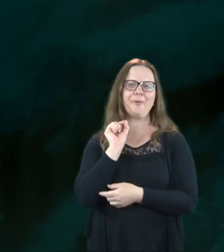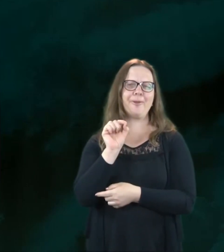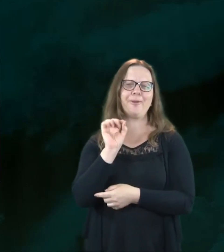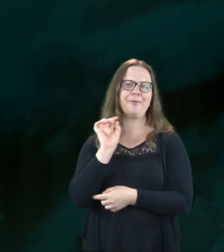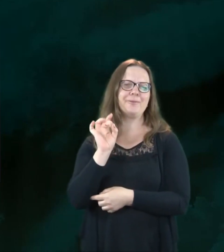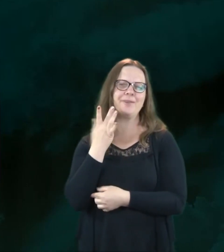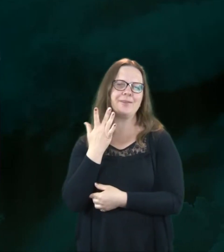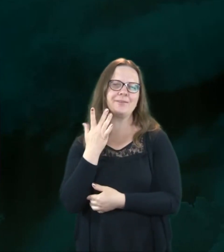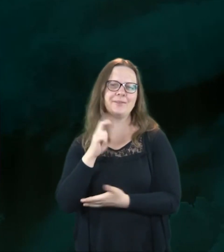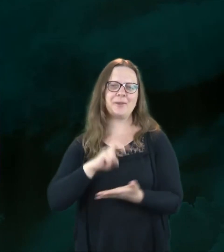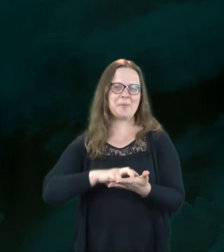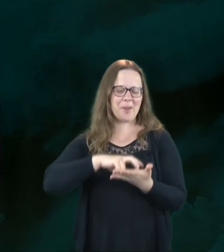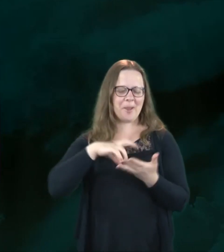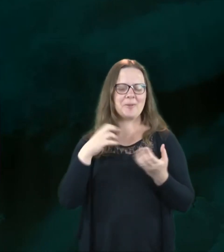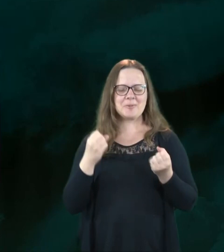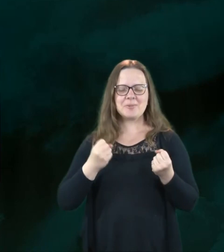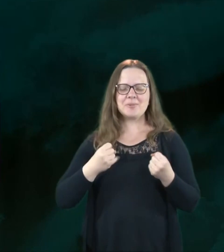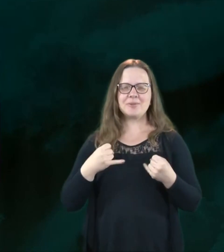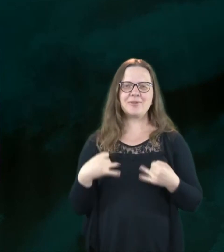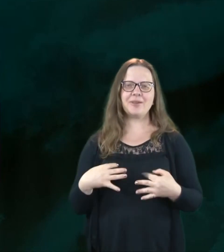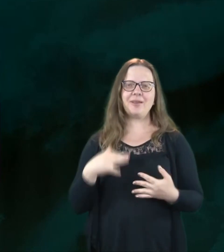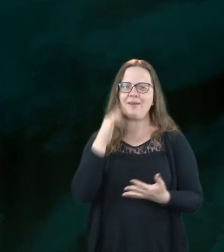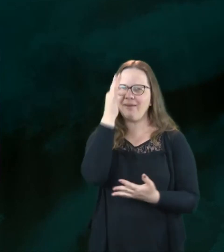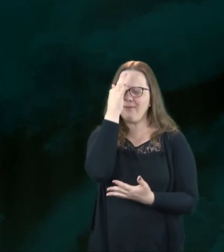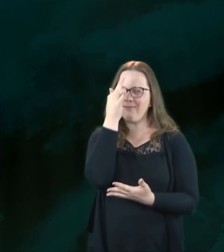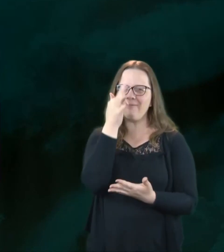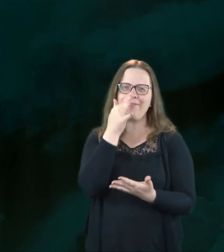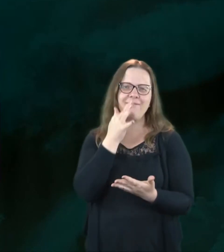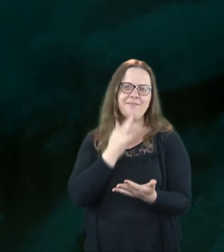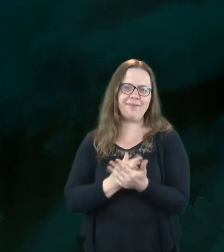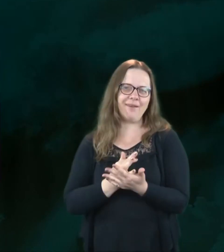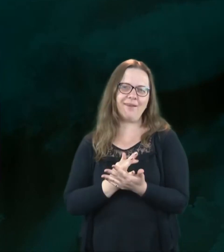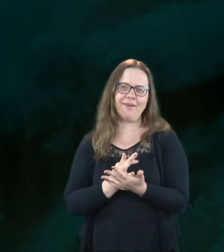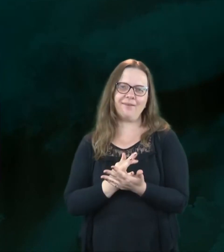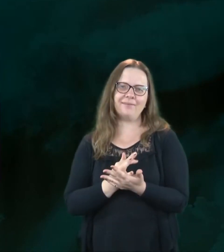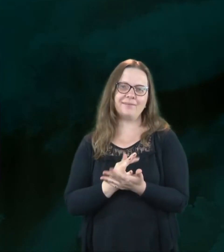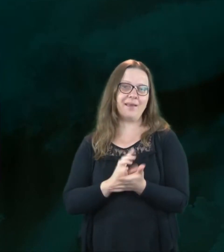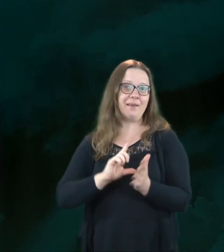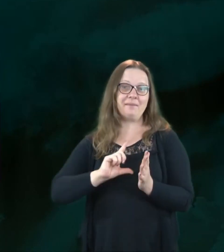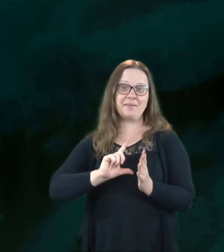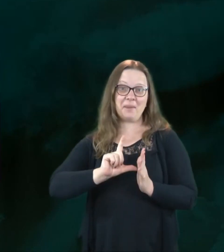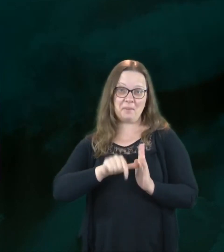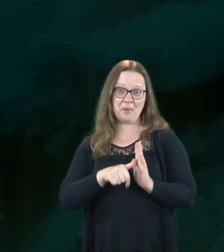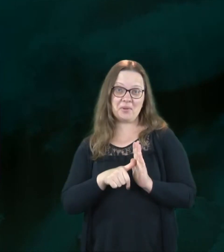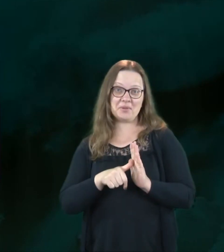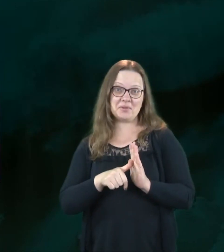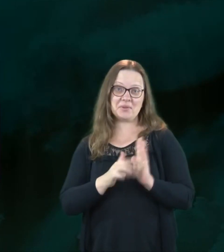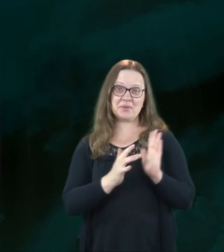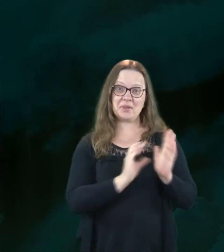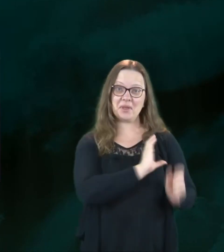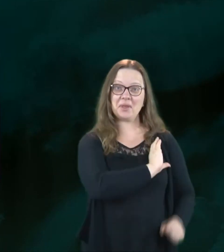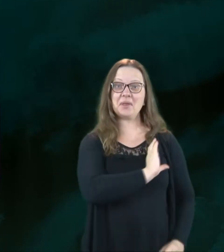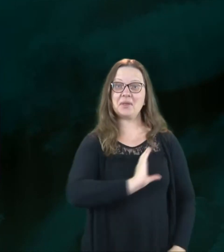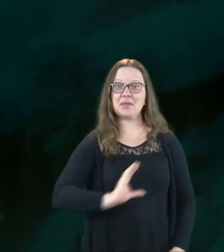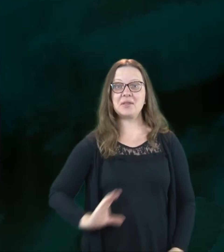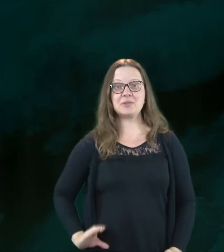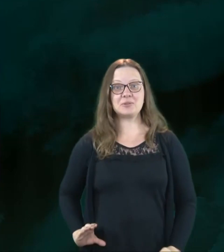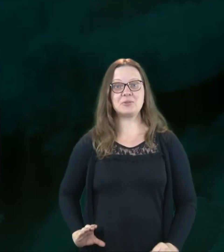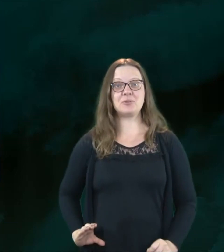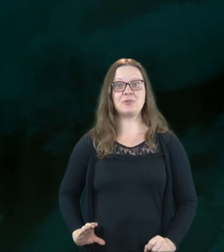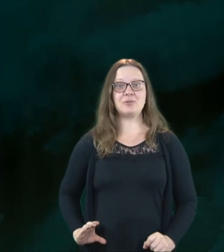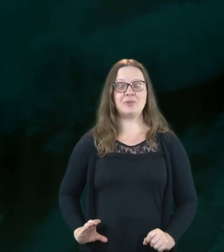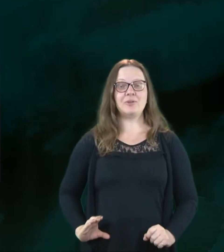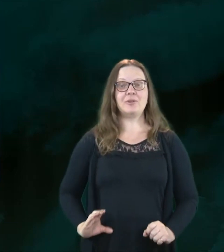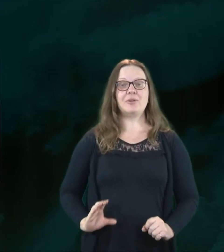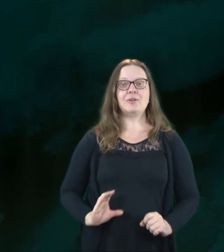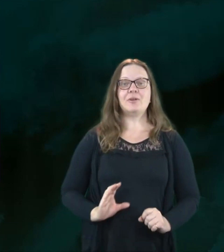manhã. Essa fé, irmãos, depois da obra de Cristo, irmãos, se tornou fácil de